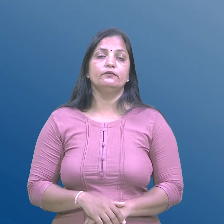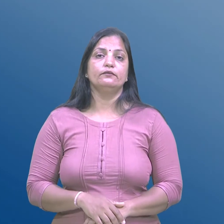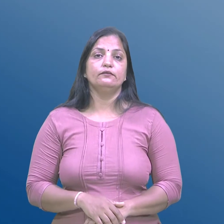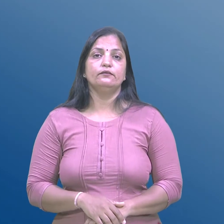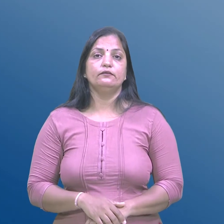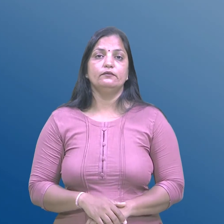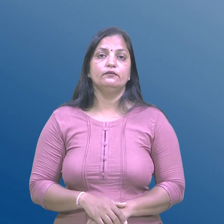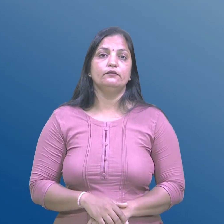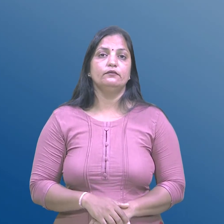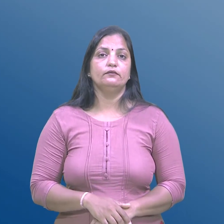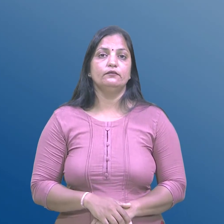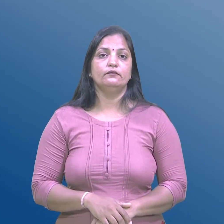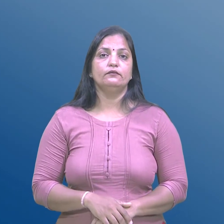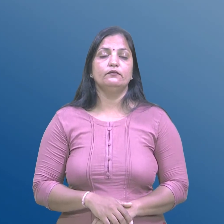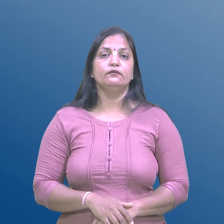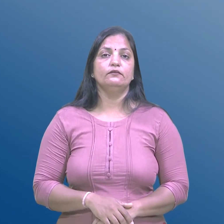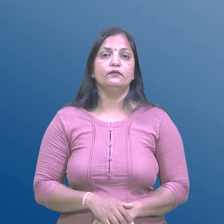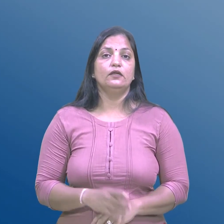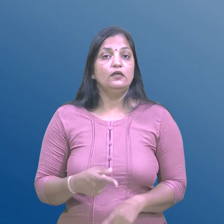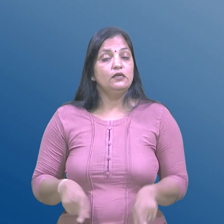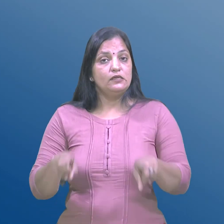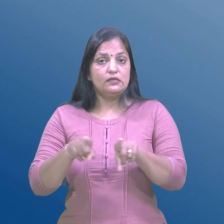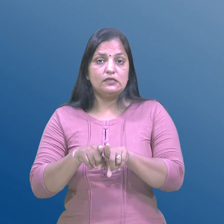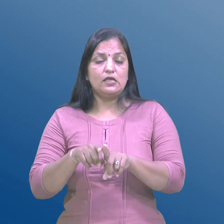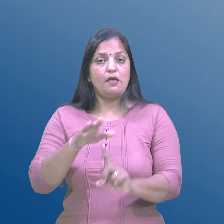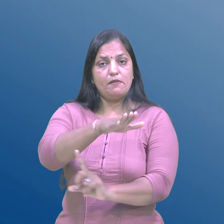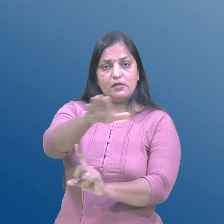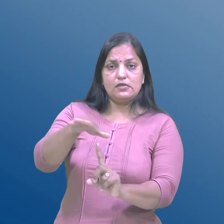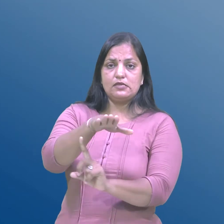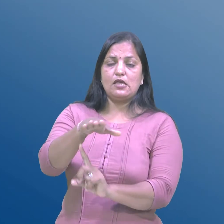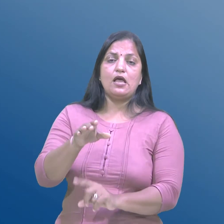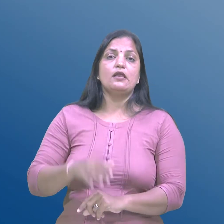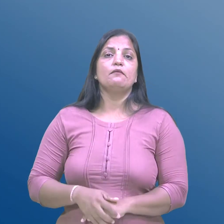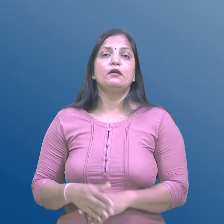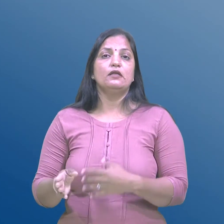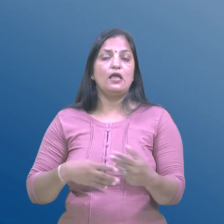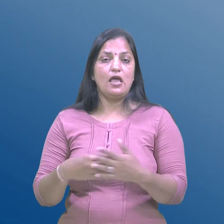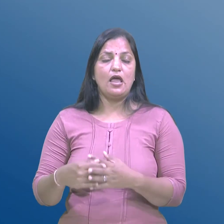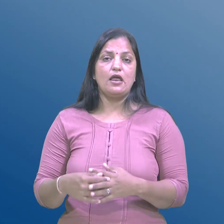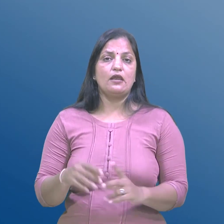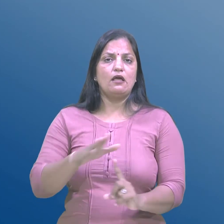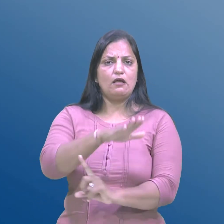તો તેઓ સ્થાનિક વિસ્તારના જેમના કાર્યક્ષેત્રમાં આવી ઘટના બની